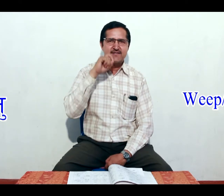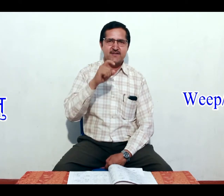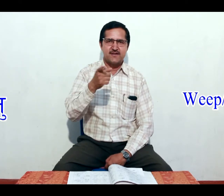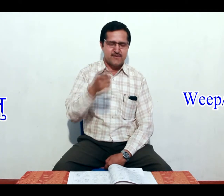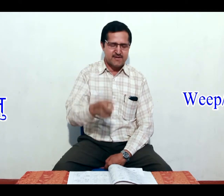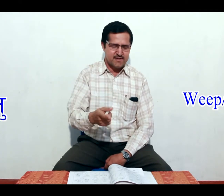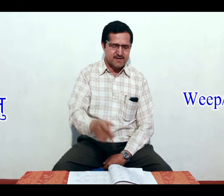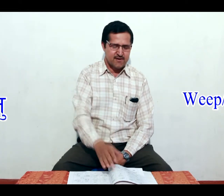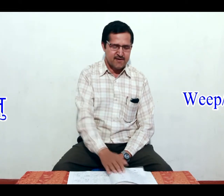जसरी रुइन्छ त्यसै गर्ने,